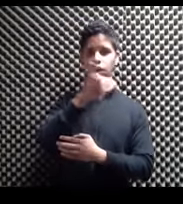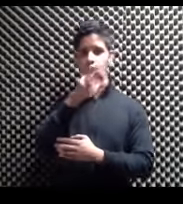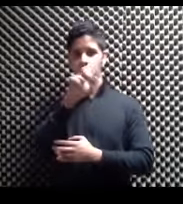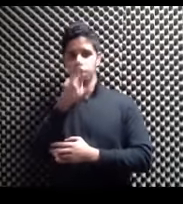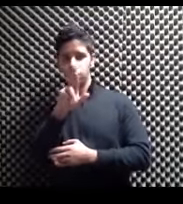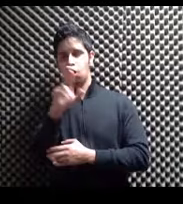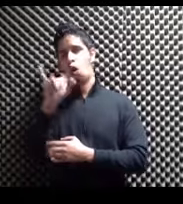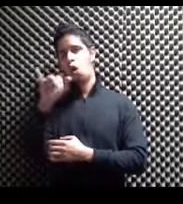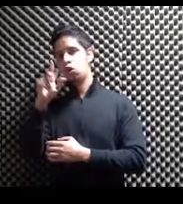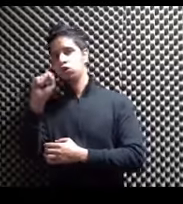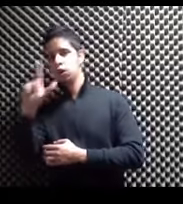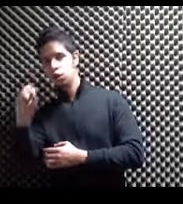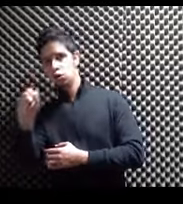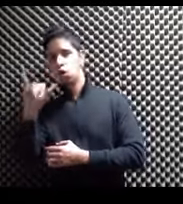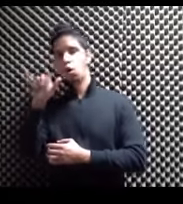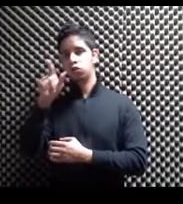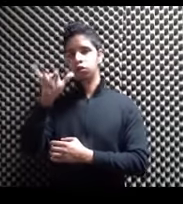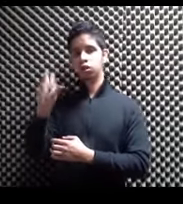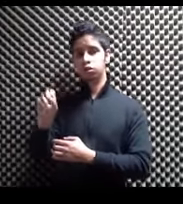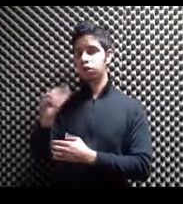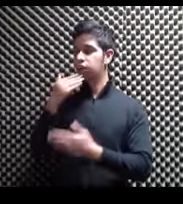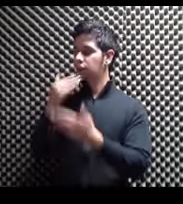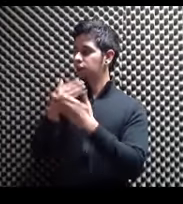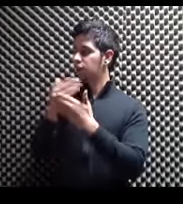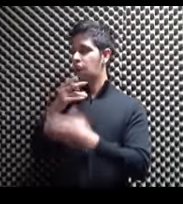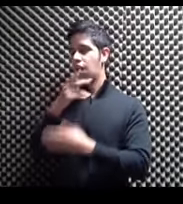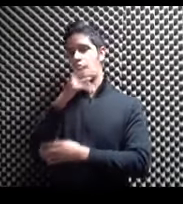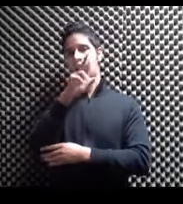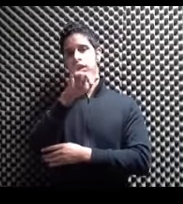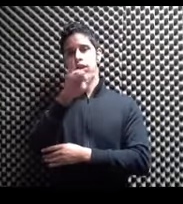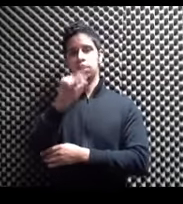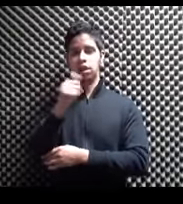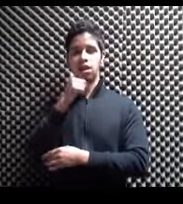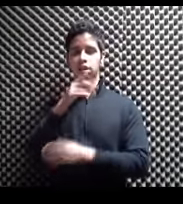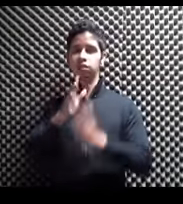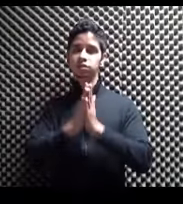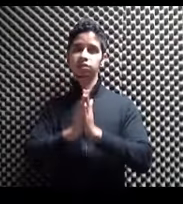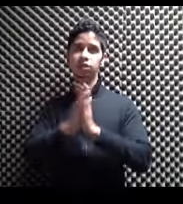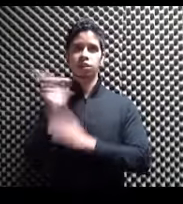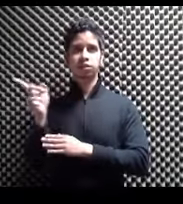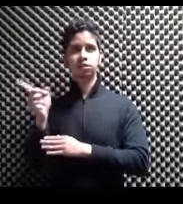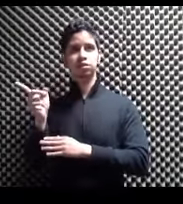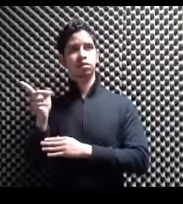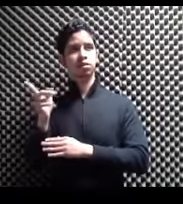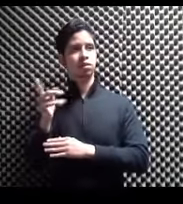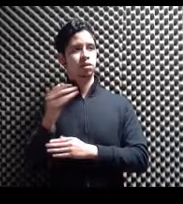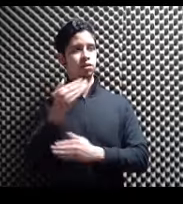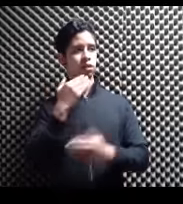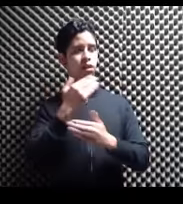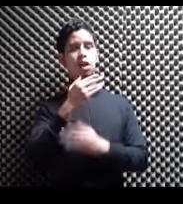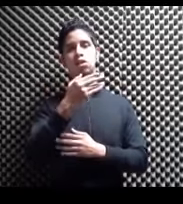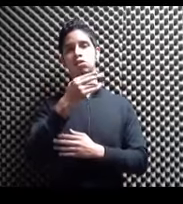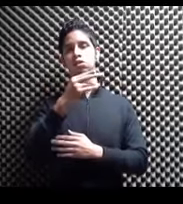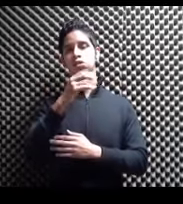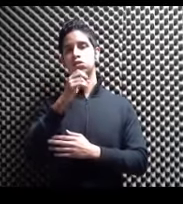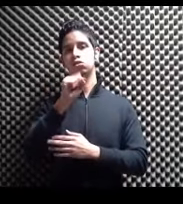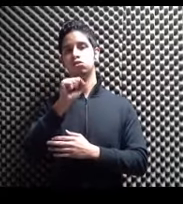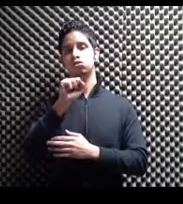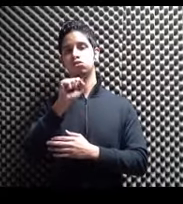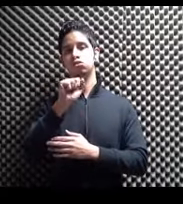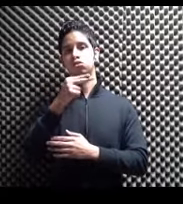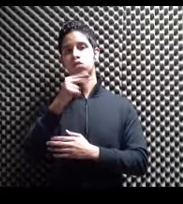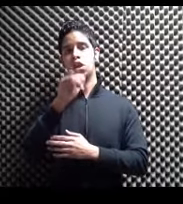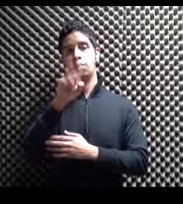Javier. Y gracias, Reina. Mira, ella está rezando ahí. Gracias a Chena también, que nos ayuda, a Chema. Y bueno, pues nada, nosotros nos vemos el